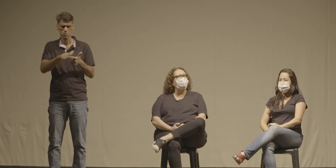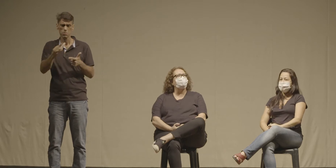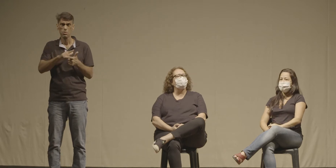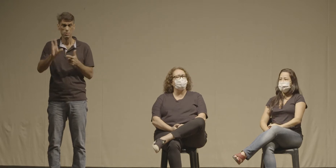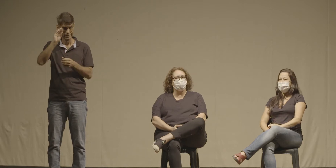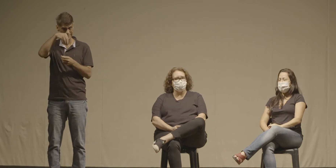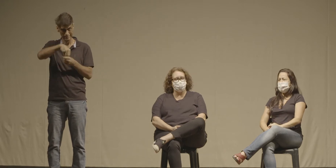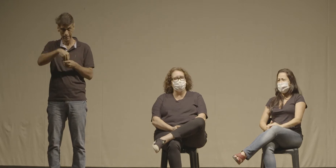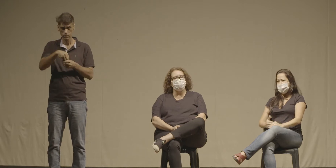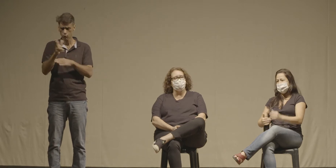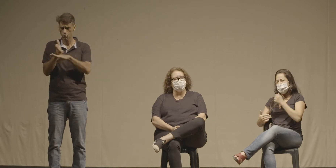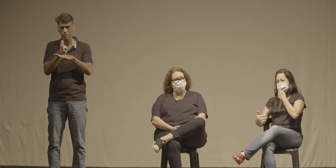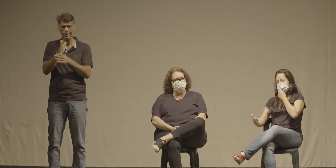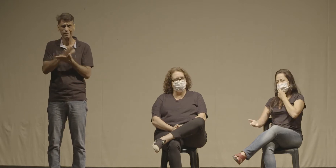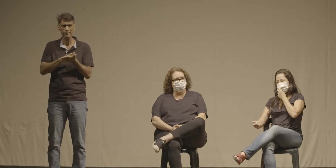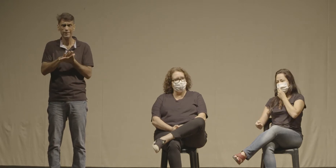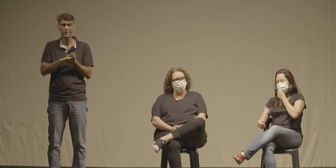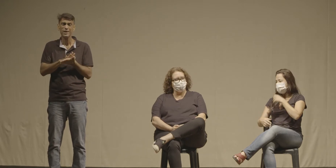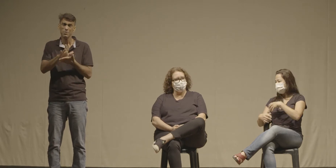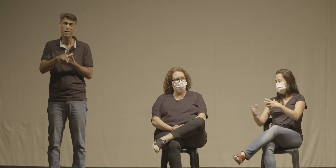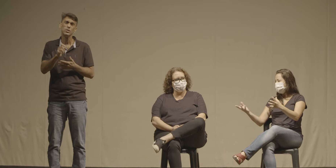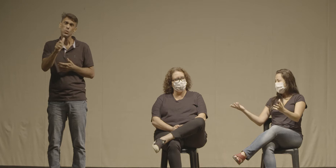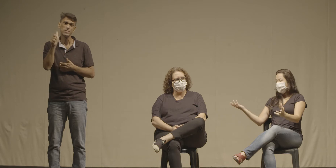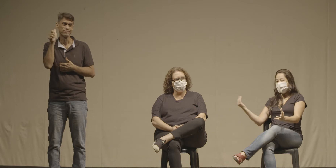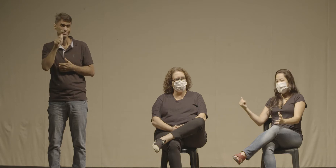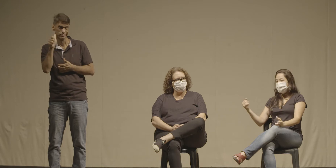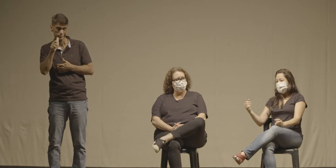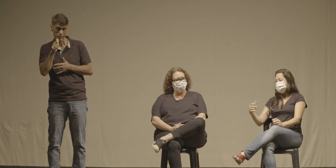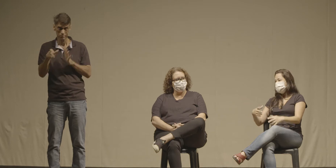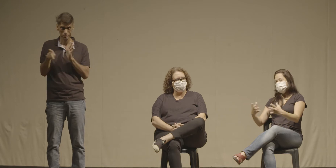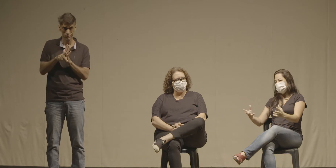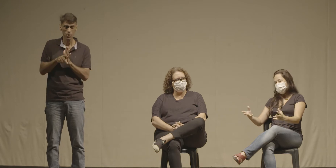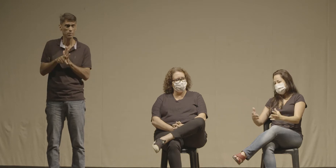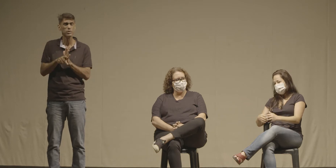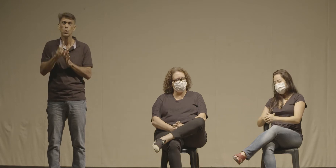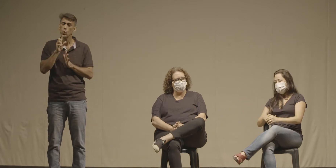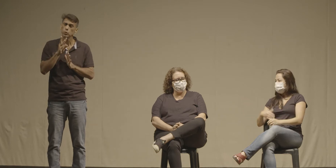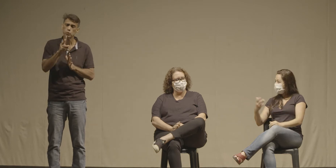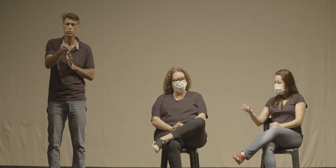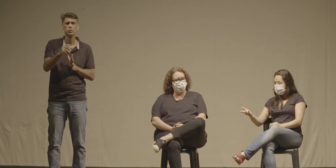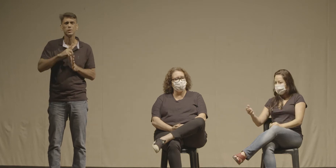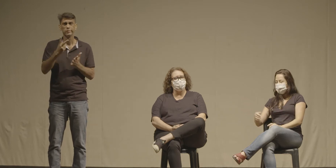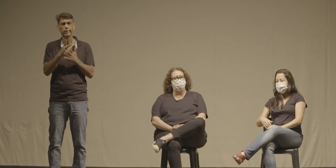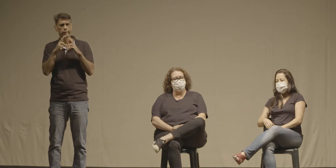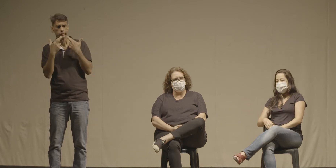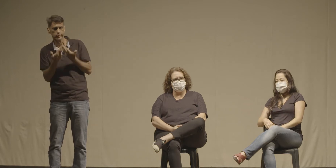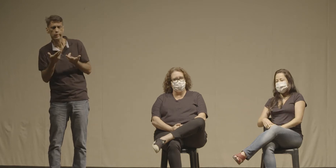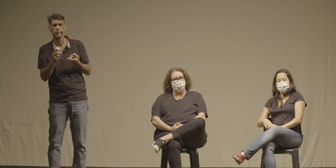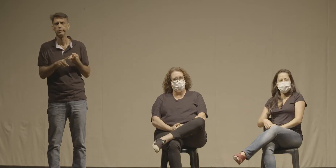set, mas as questões do feminino, elas estão inerentes em todas as situações, numa